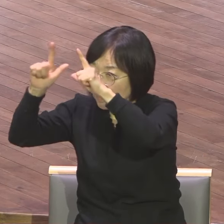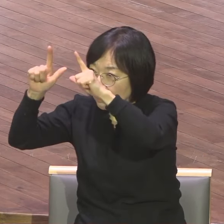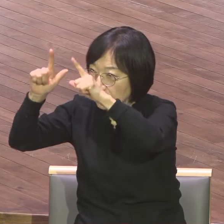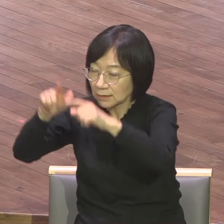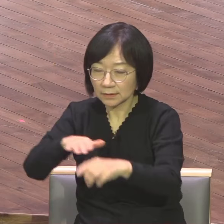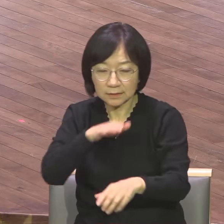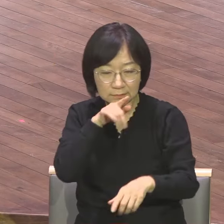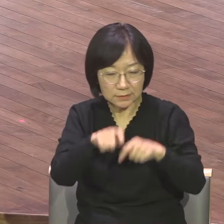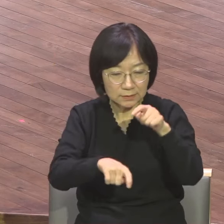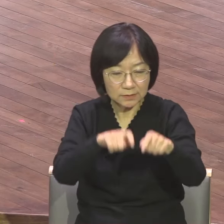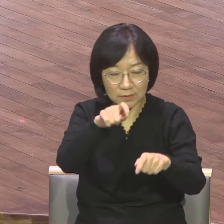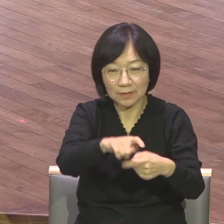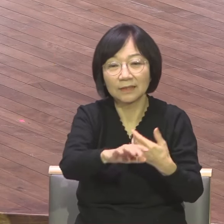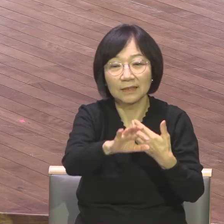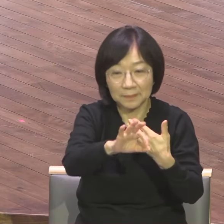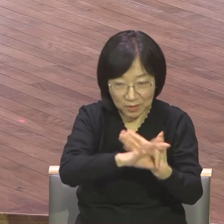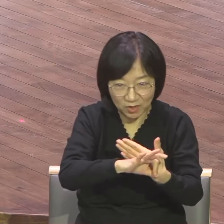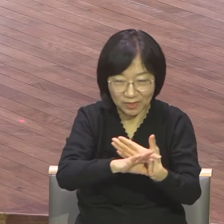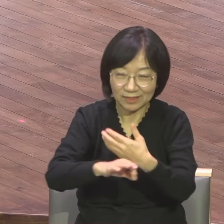지혜예요.